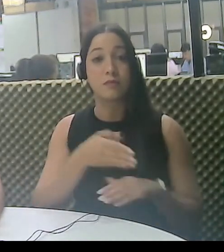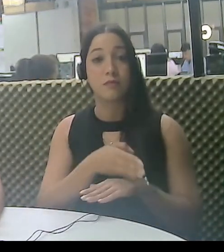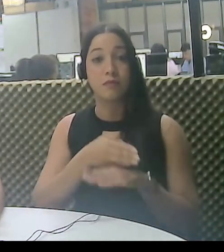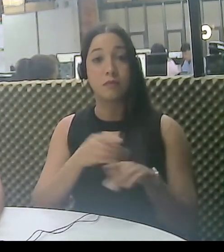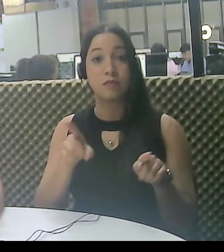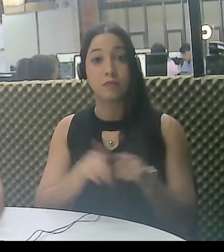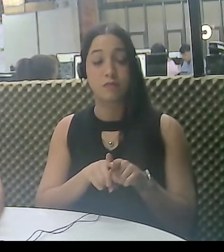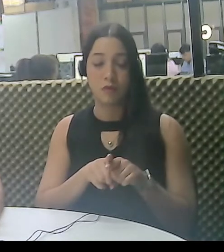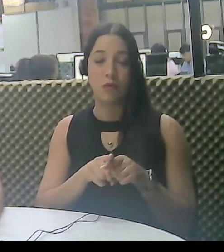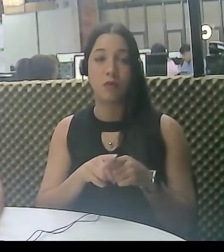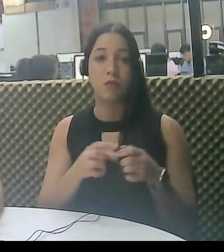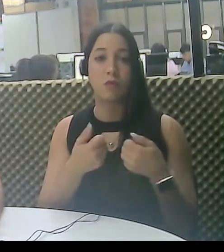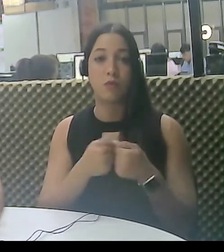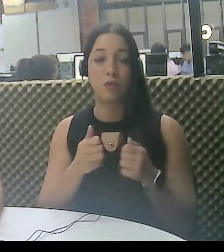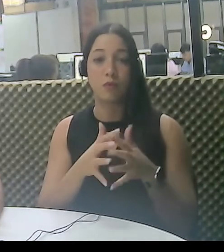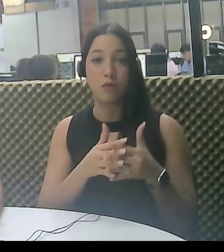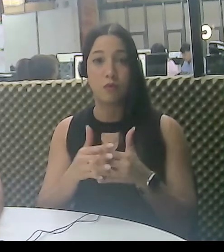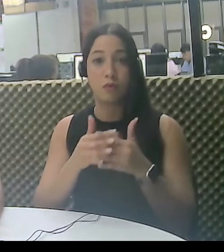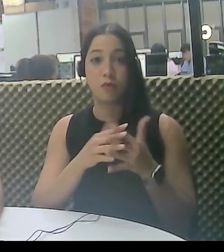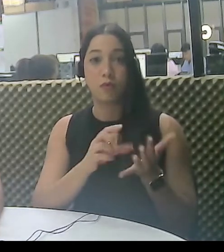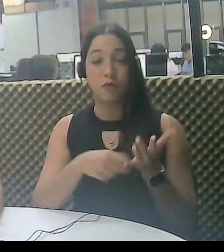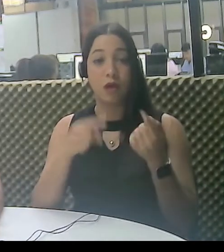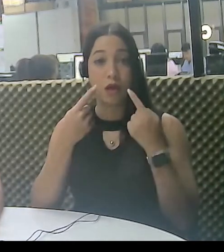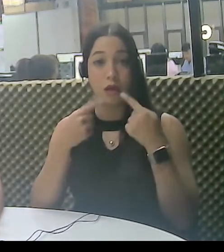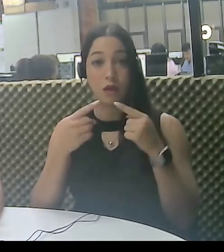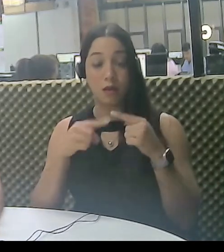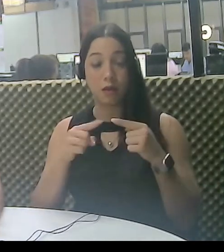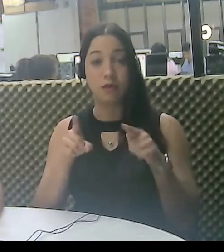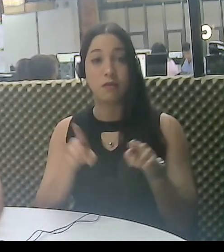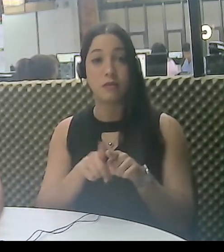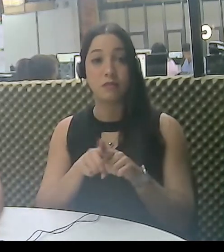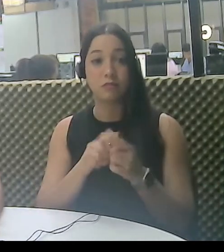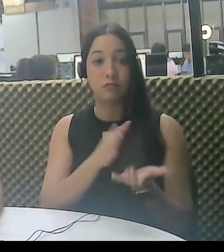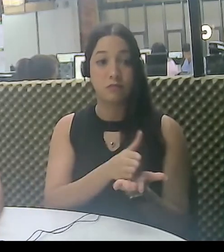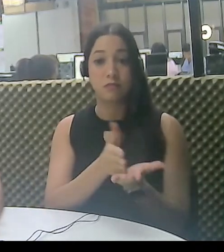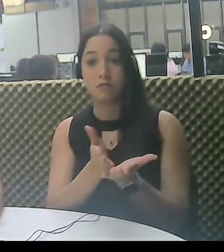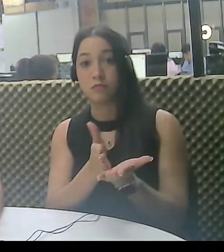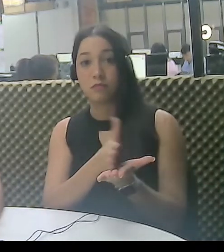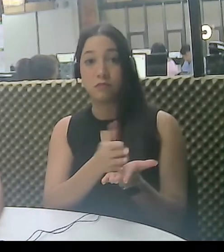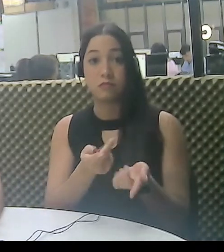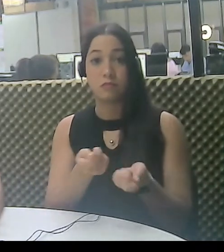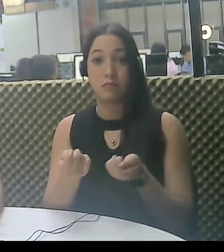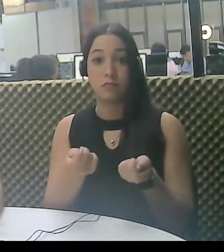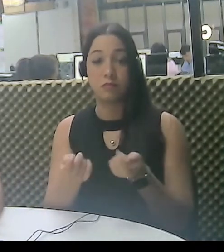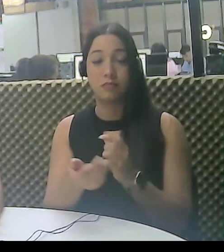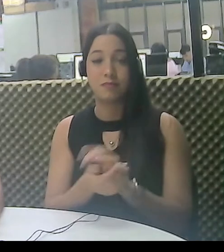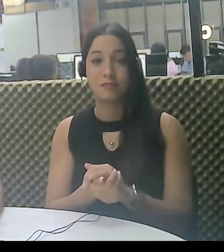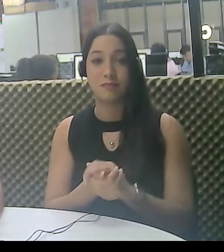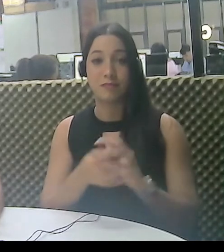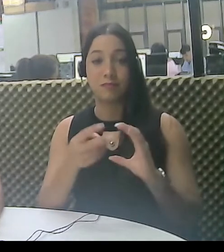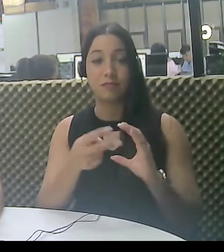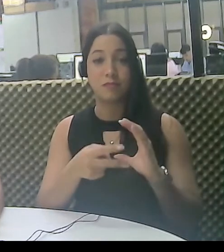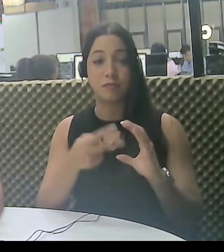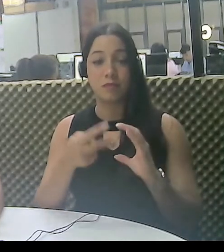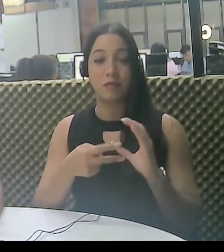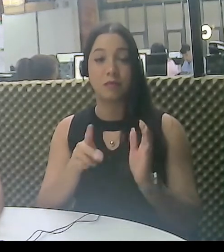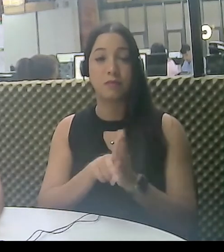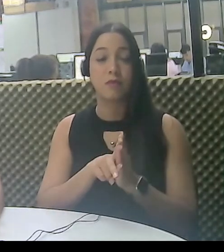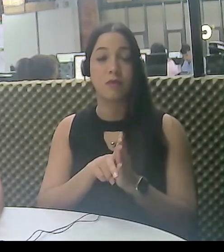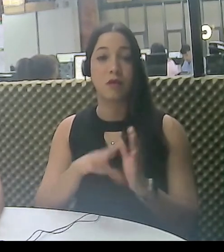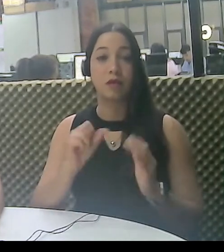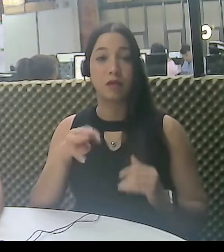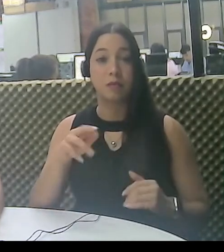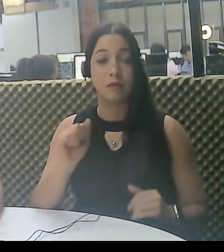o Procon Móvel também estará no evento para registrar reclamações e intermediar as negociações. A Câmara dos Dirigentes Lojistas,